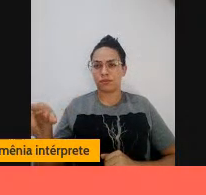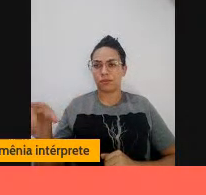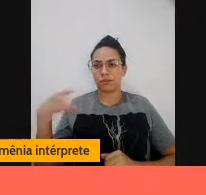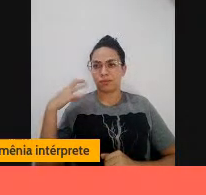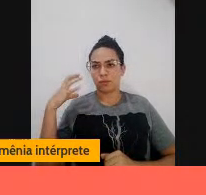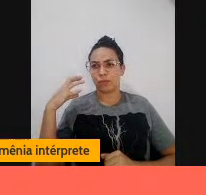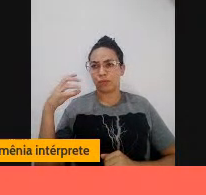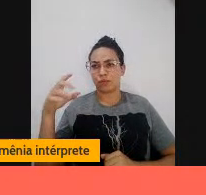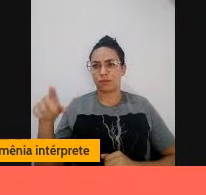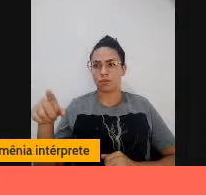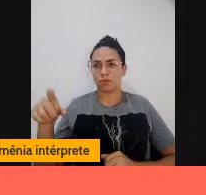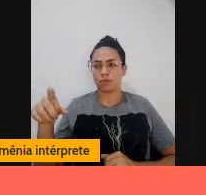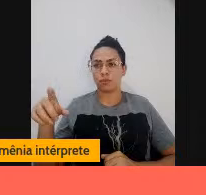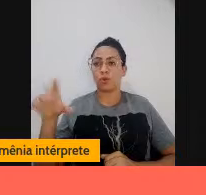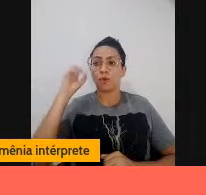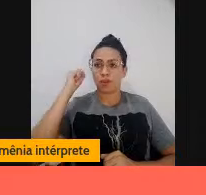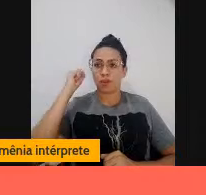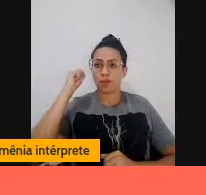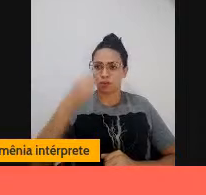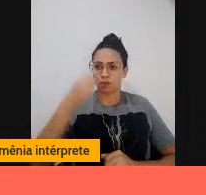realmente repetitivo.